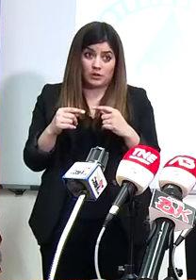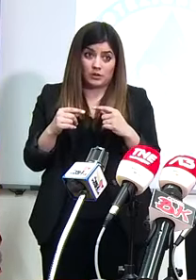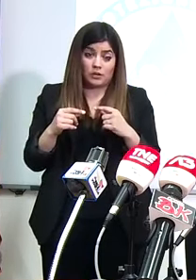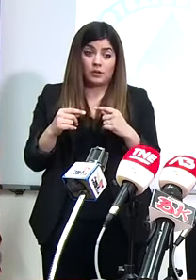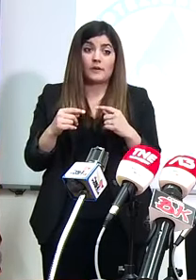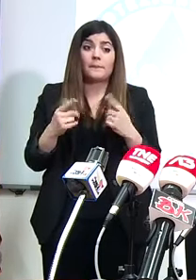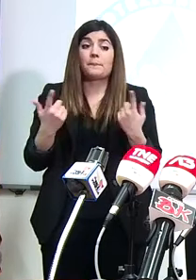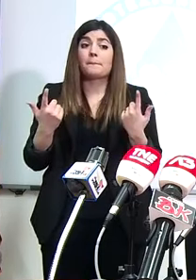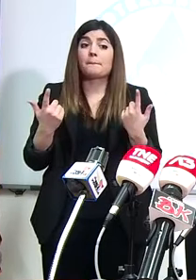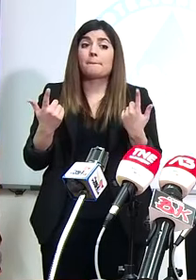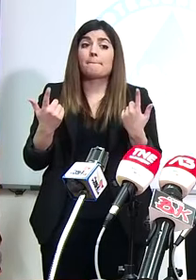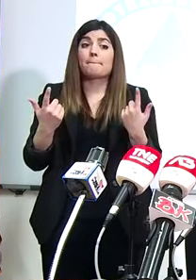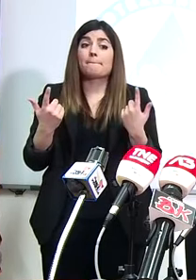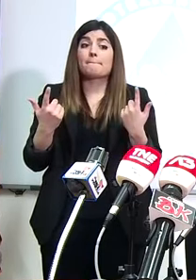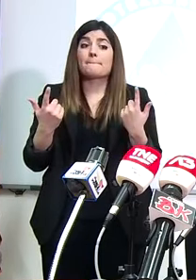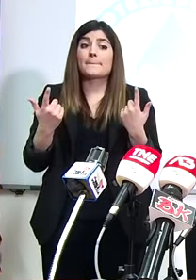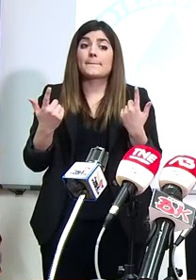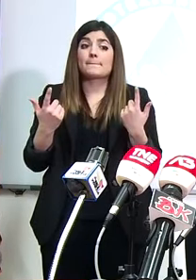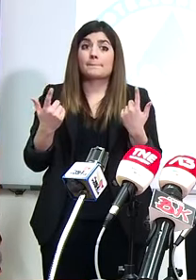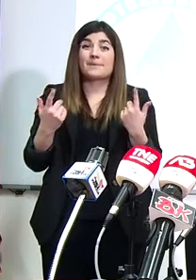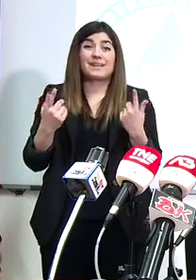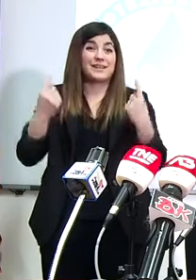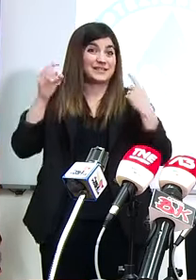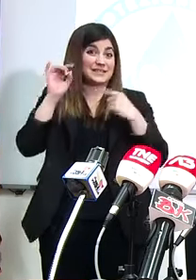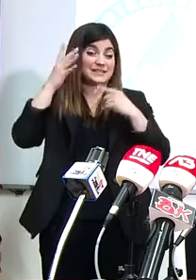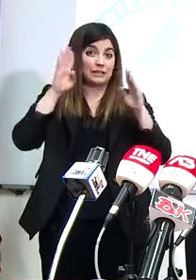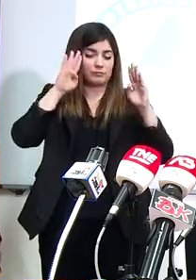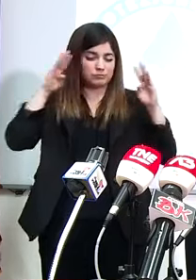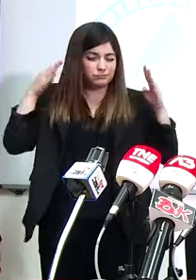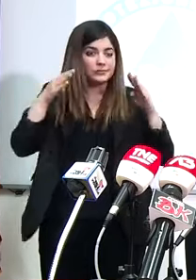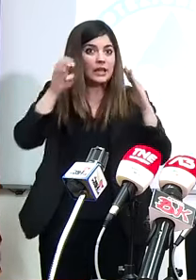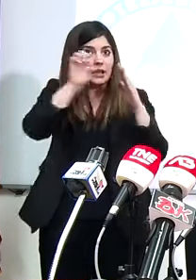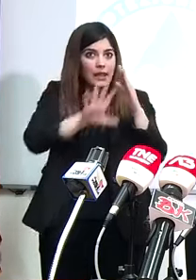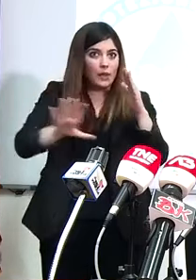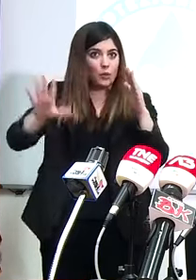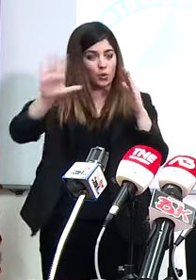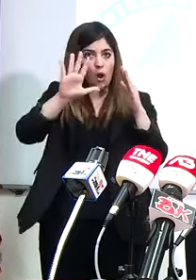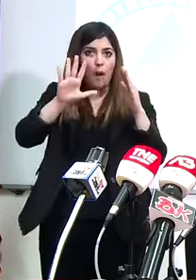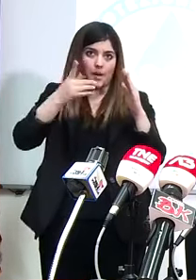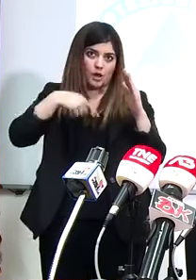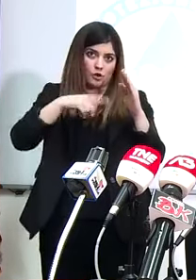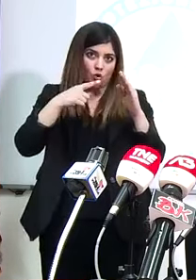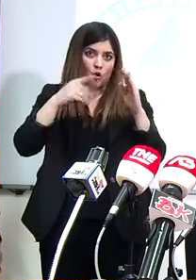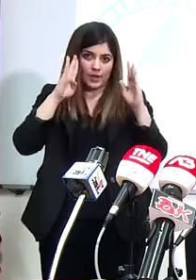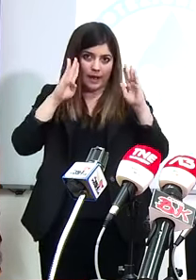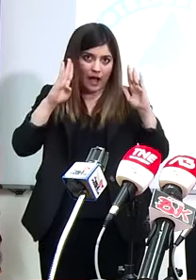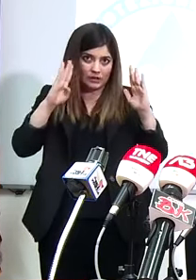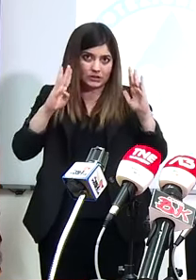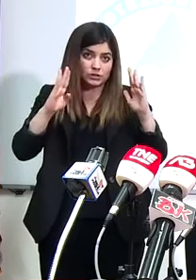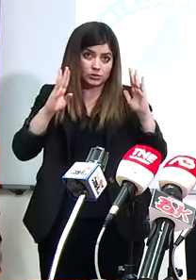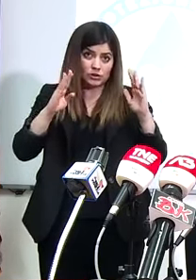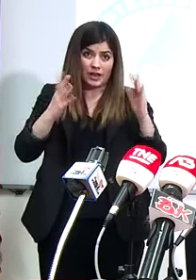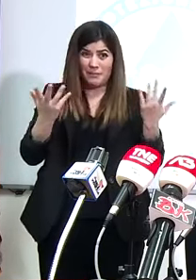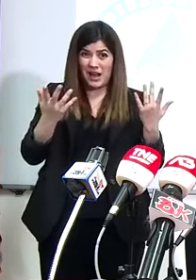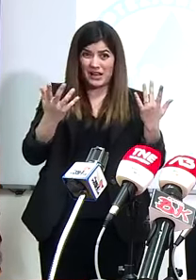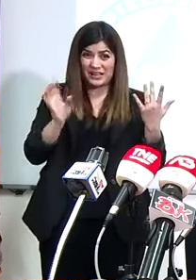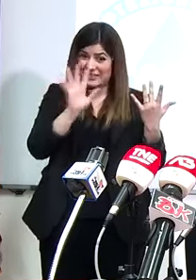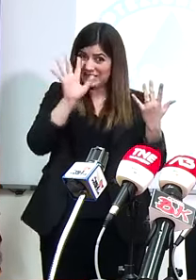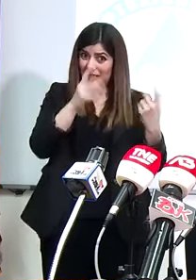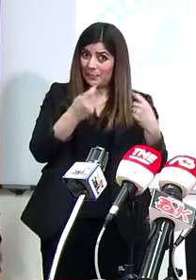tratta di vaccini o di farmaci quando riguarda l'europa siamo molto più attenti però è un mercato sembra che nasca la storia di un mercato